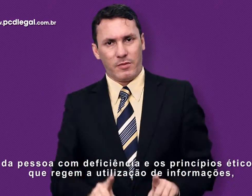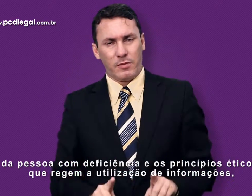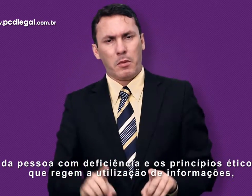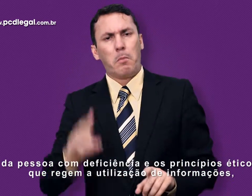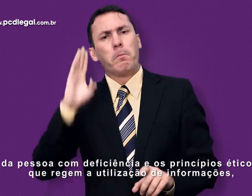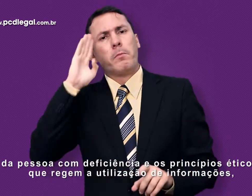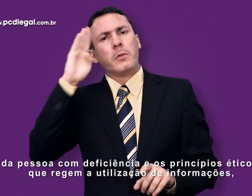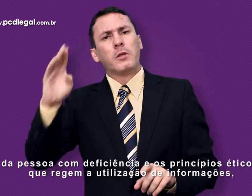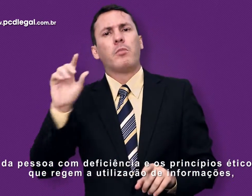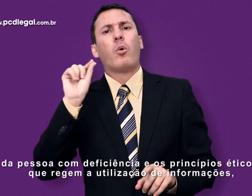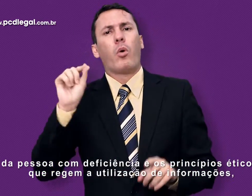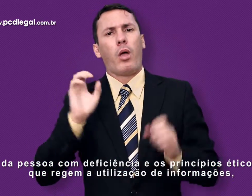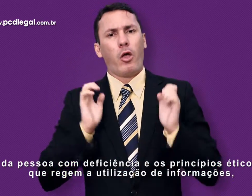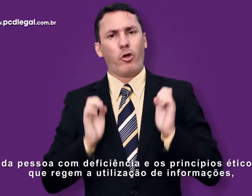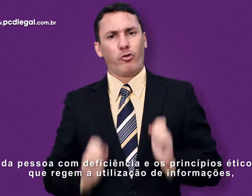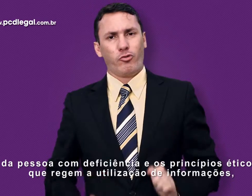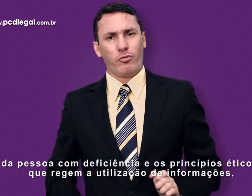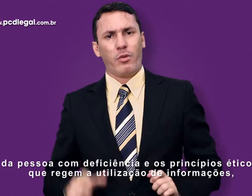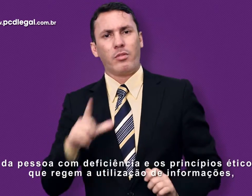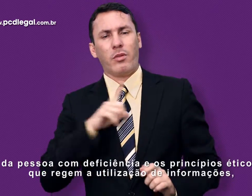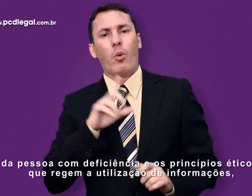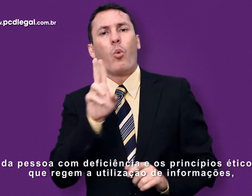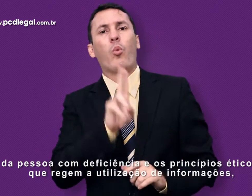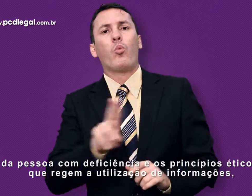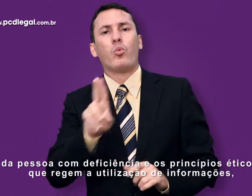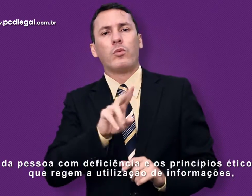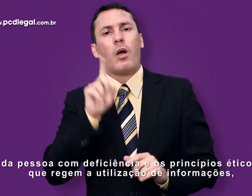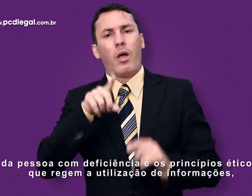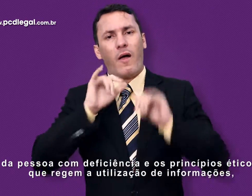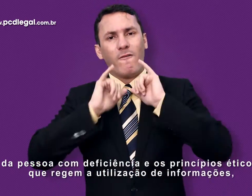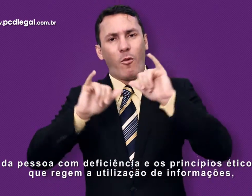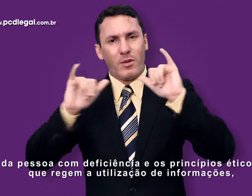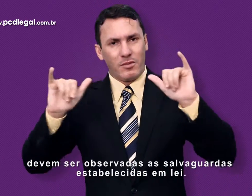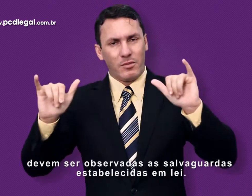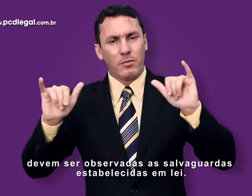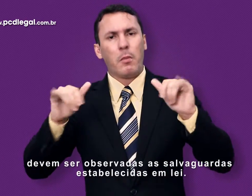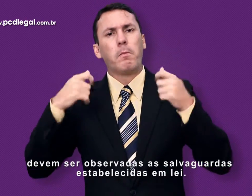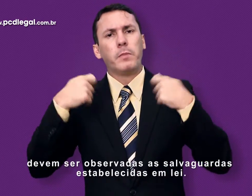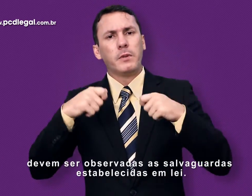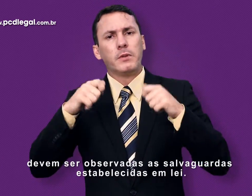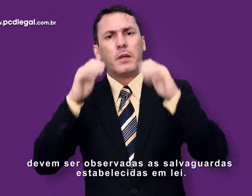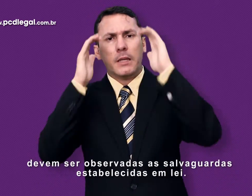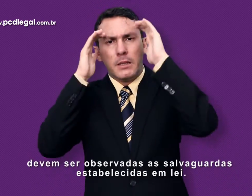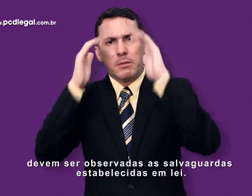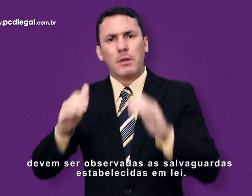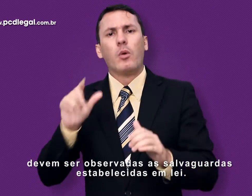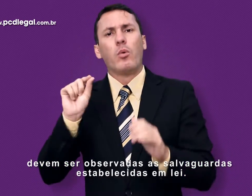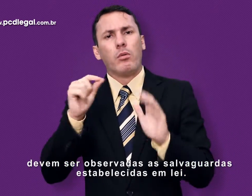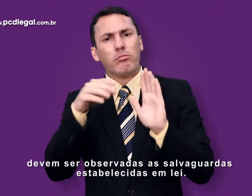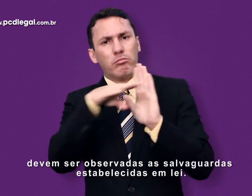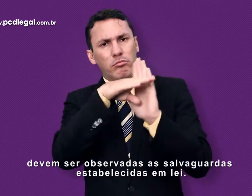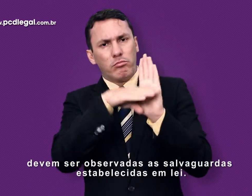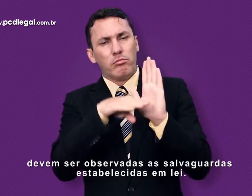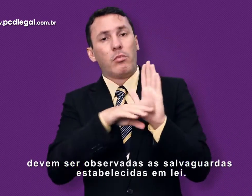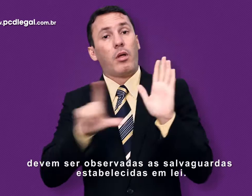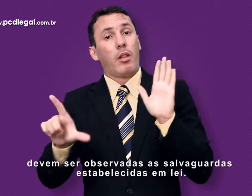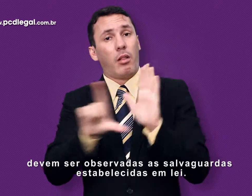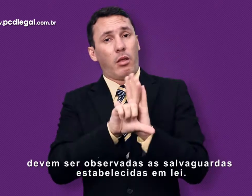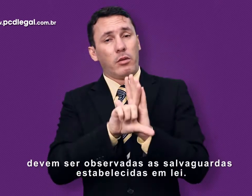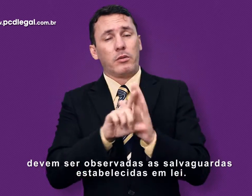e os princípios éticos que regem a utilização de informações, devem ser observadas as salvaguardas estabelecidas em